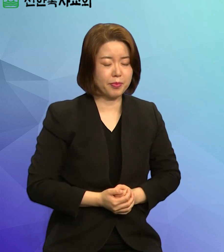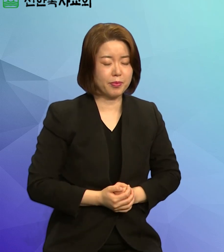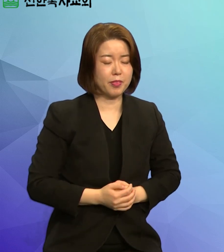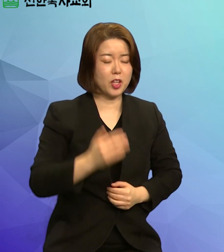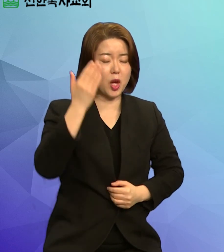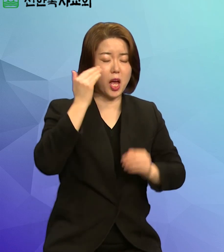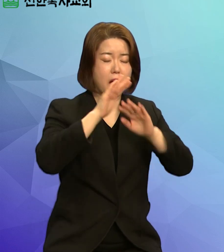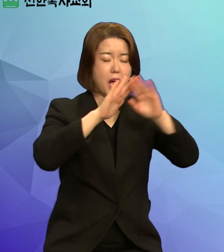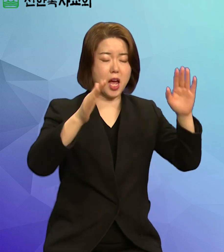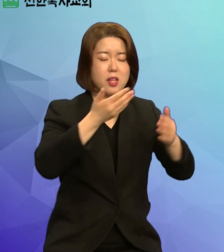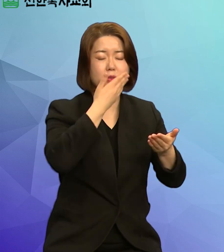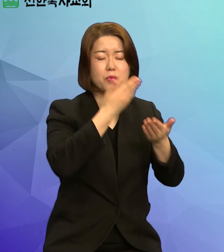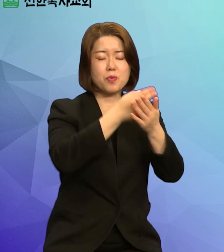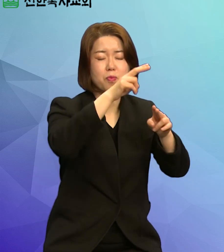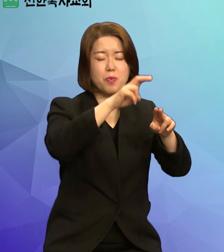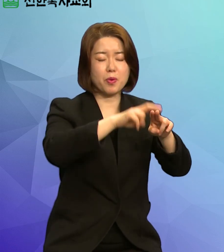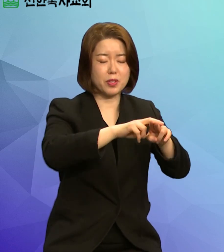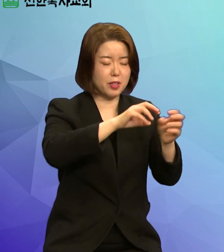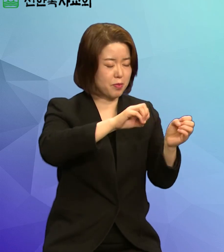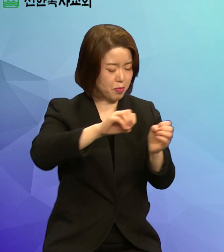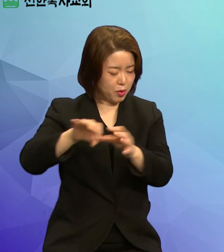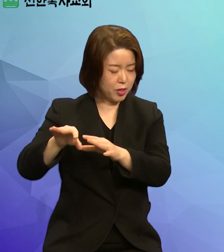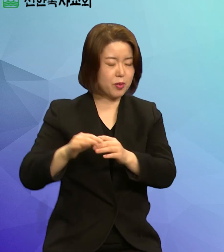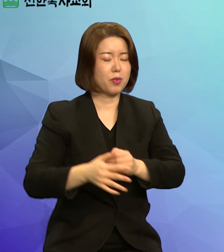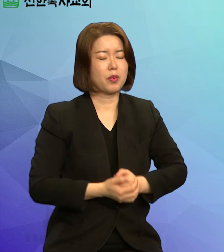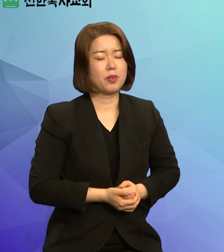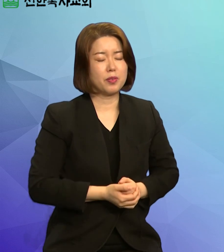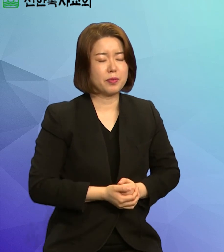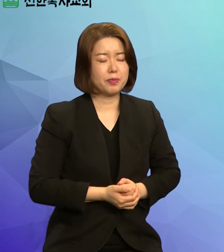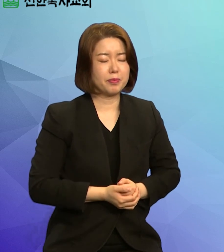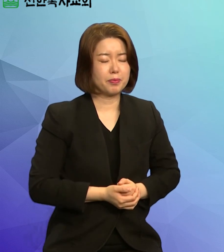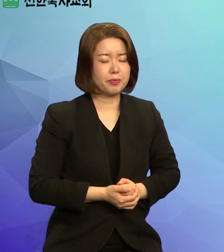하늘의 보좌를 버리고